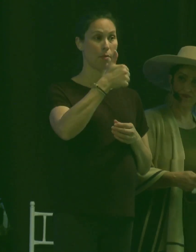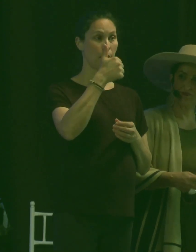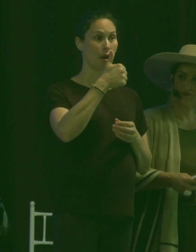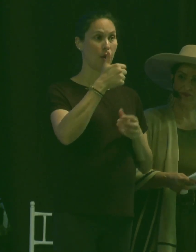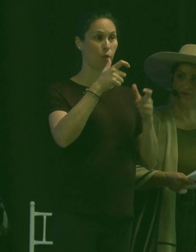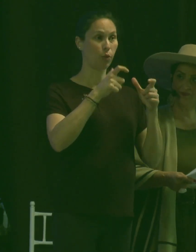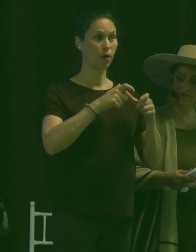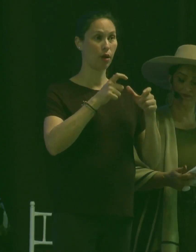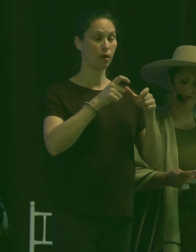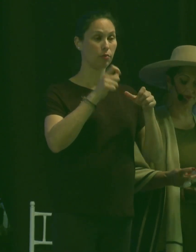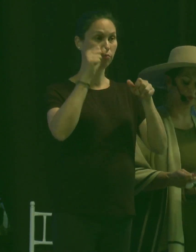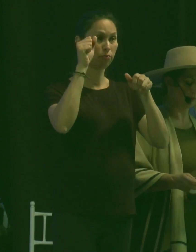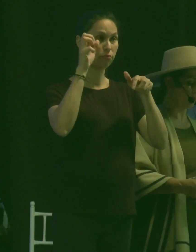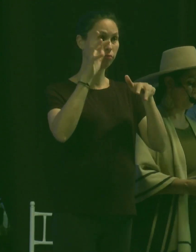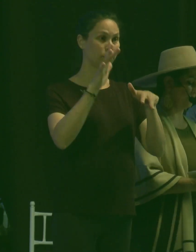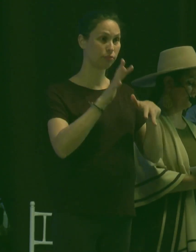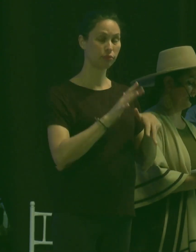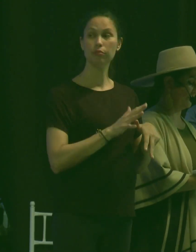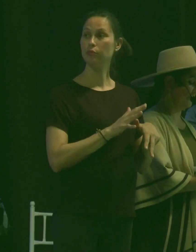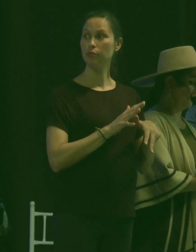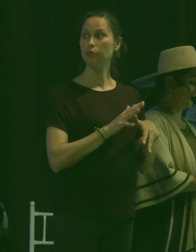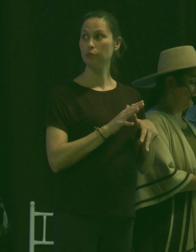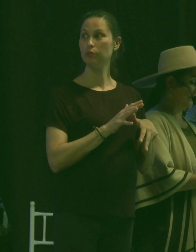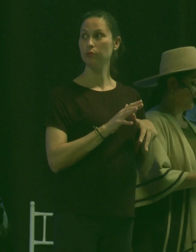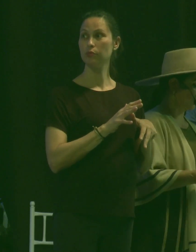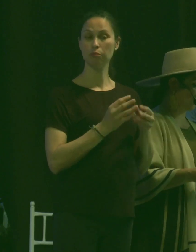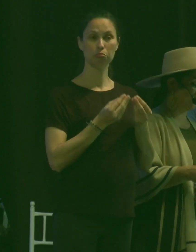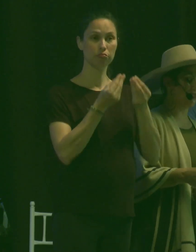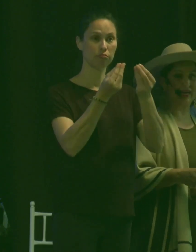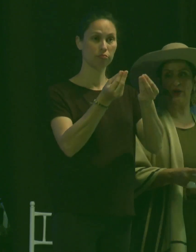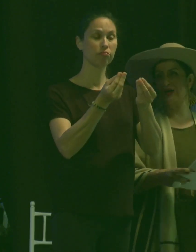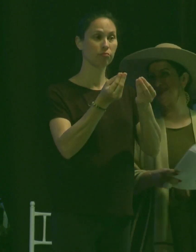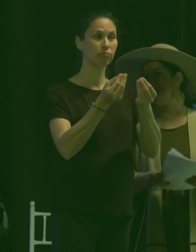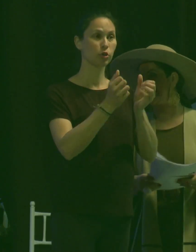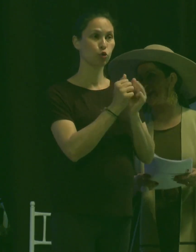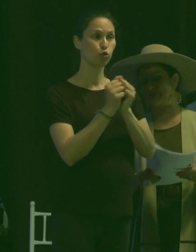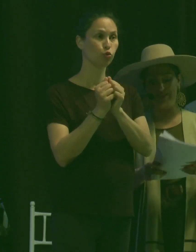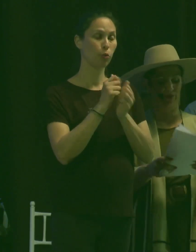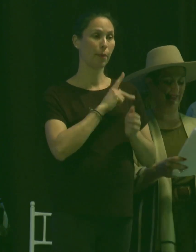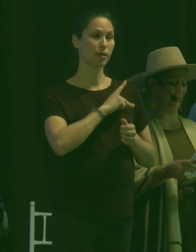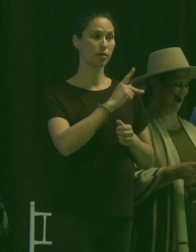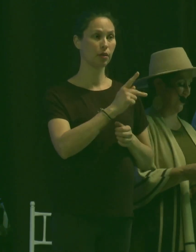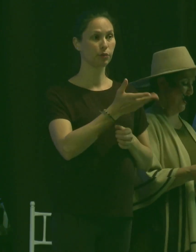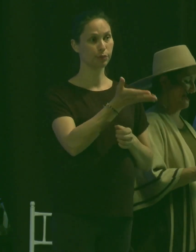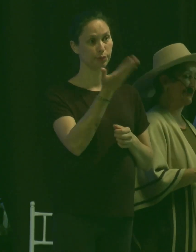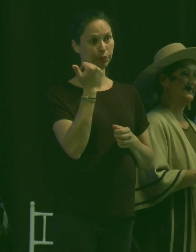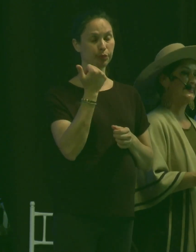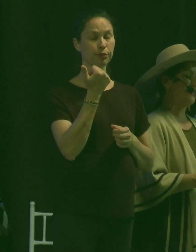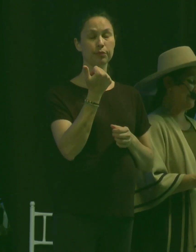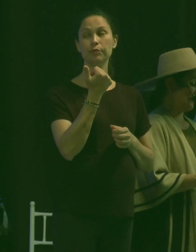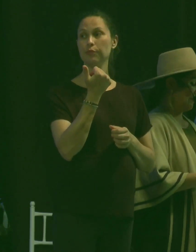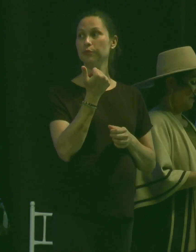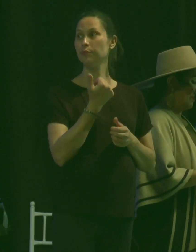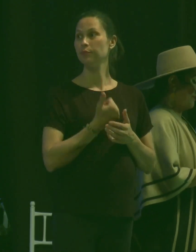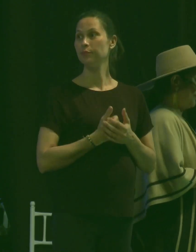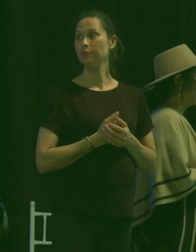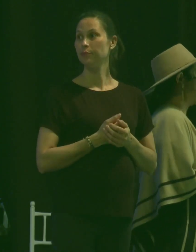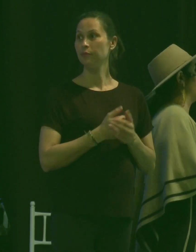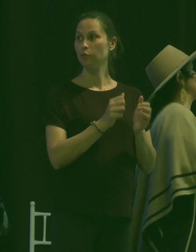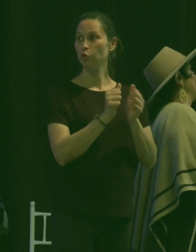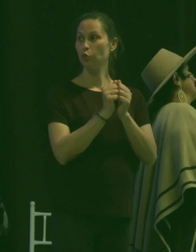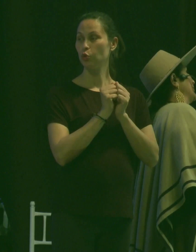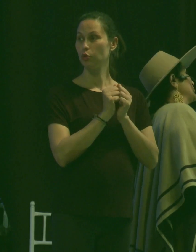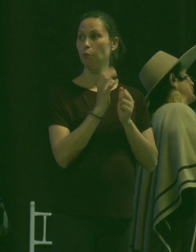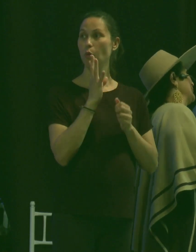Troféu Canto de Luz, que vai fazer a entrega juntamente com o presidente. Junte-se a nós, então, seu Antenor, para